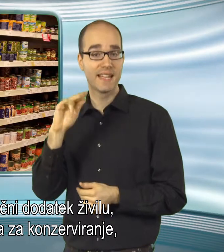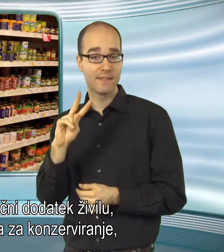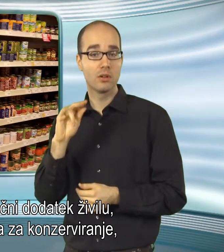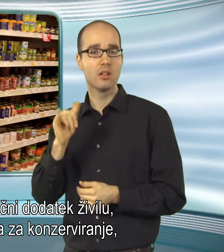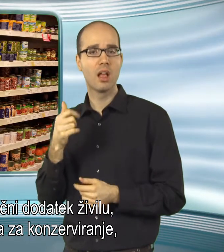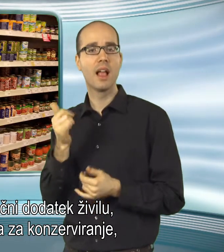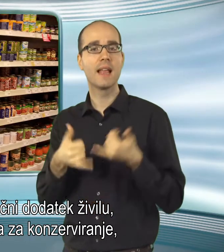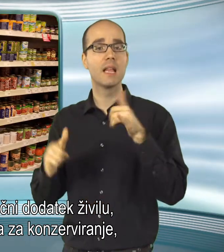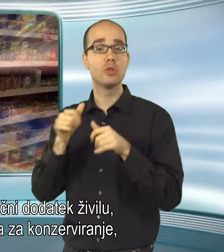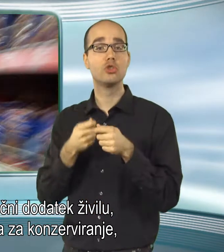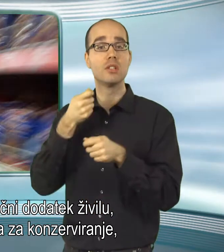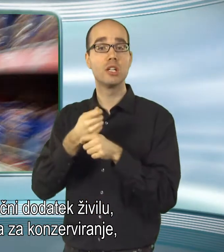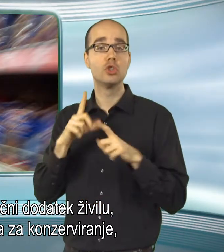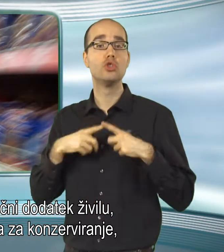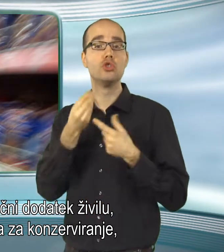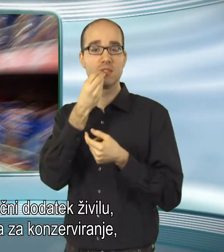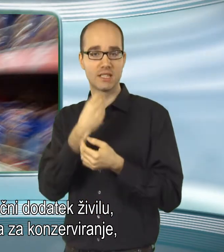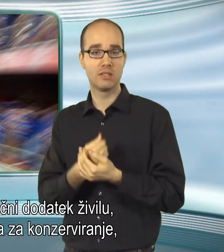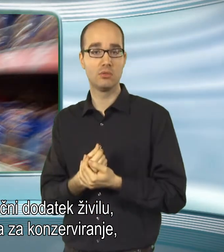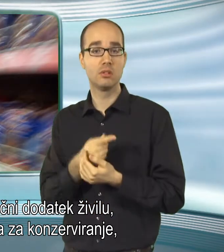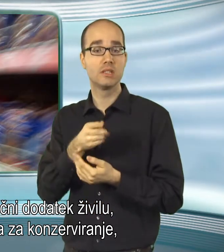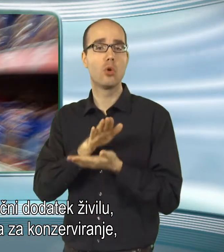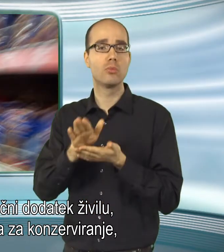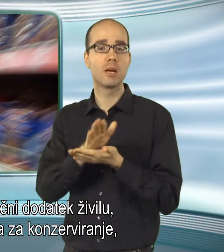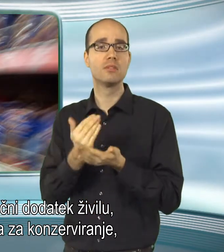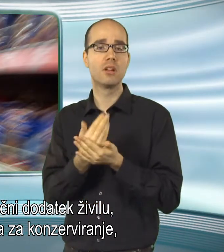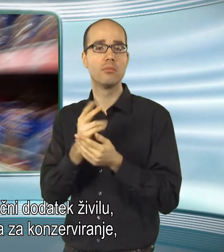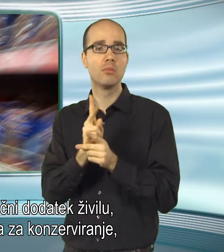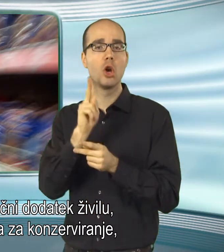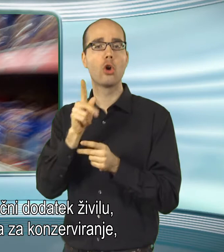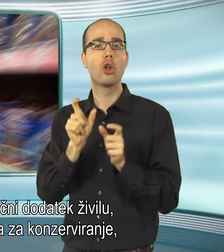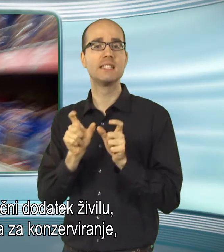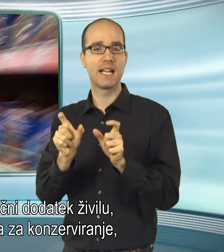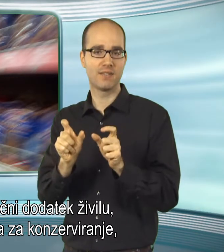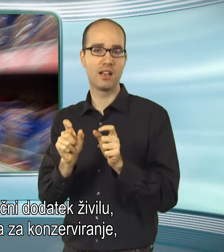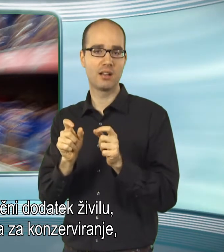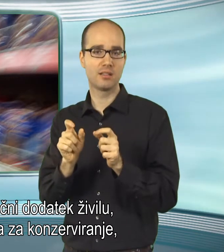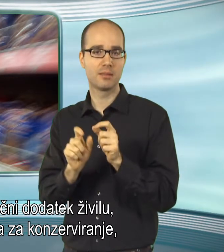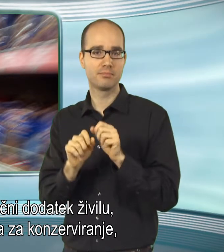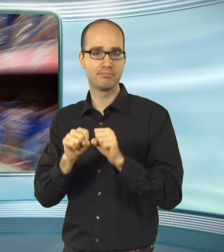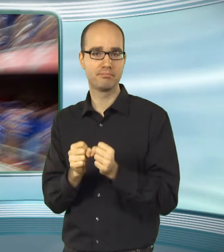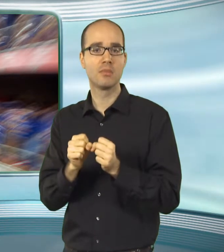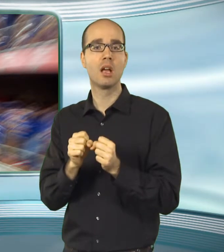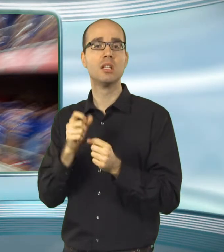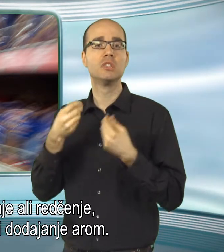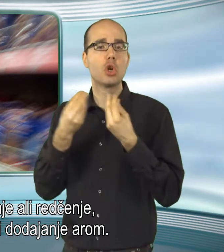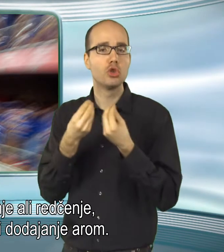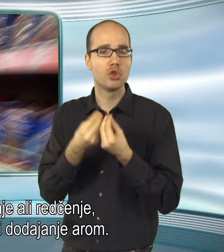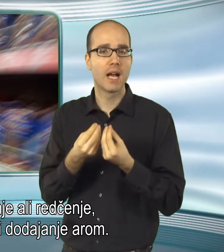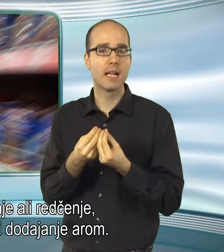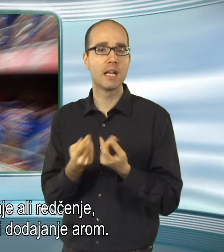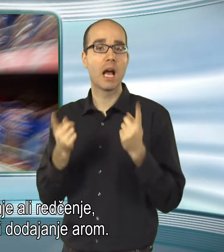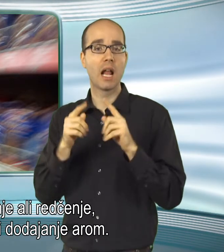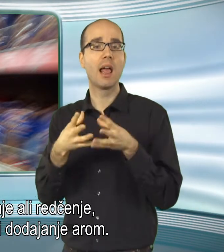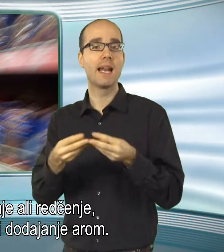Aditiv je kemični dodatek živilu, ki se uporablja za konzerviranje, zgoščevanje ali redčenje,